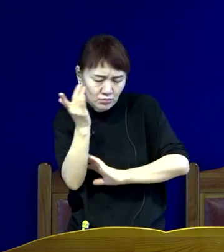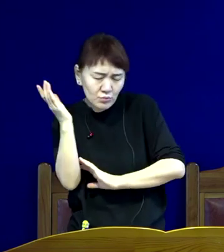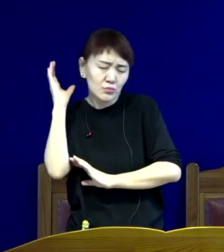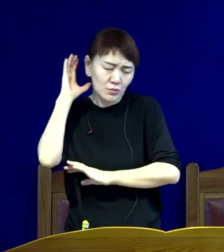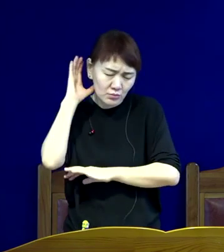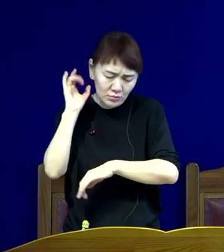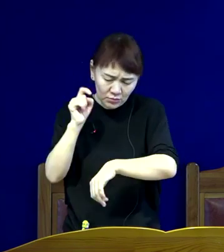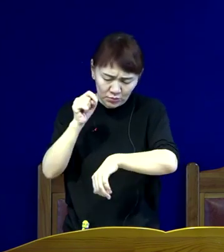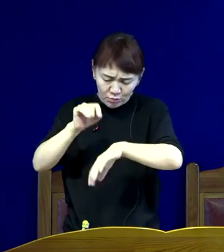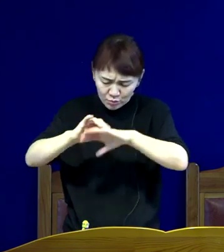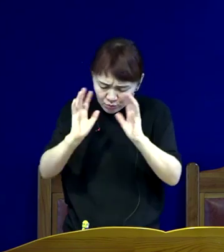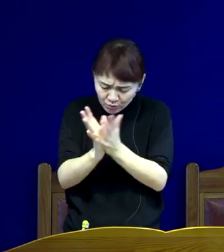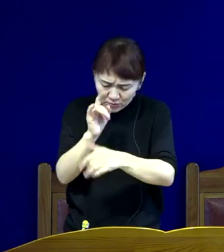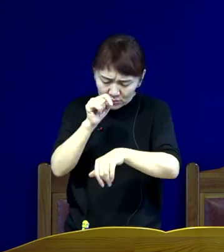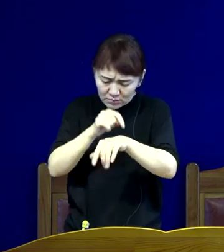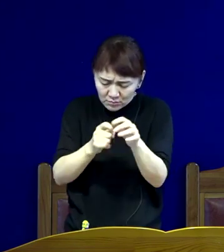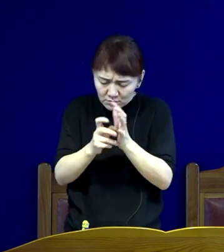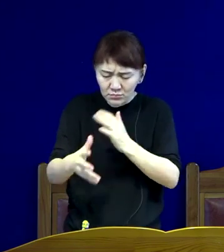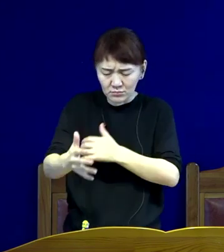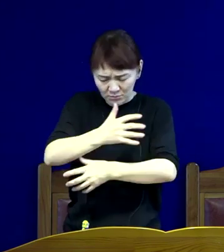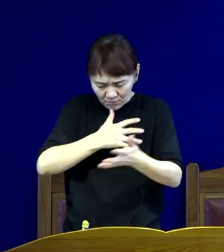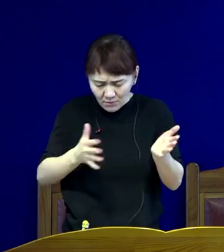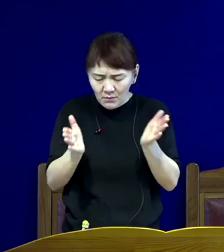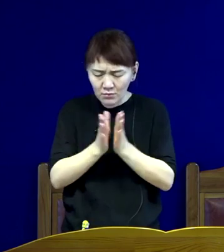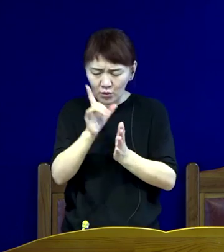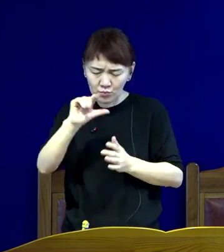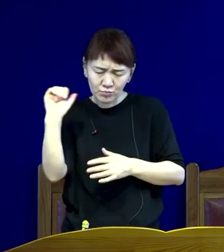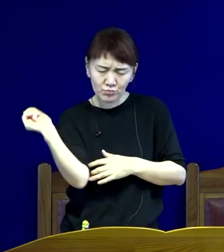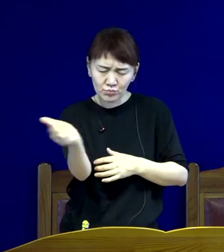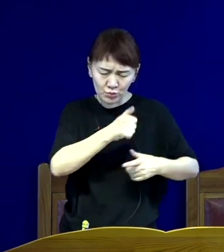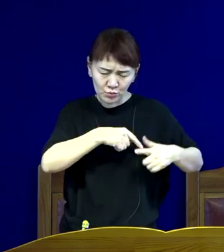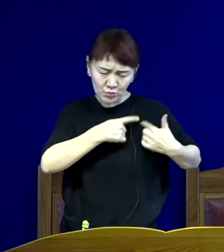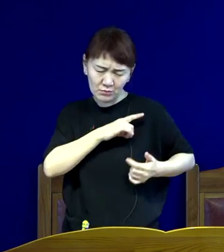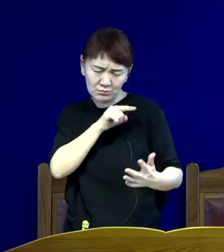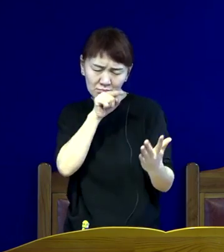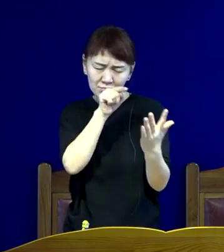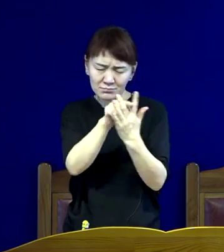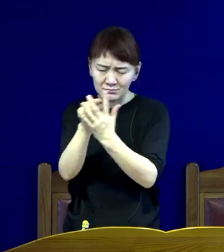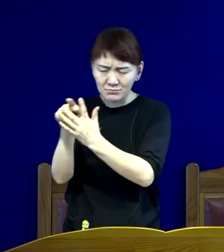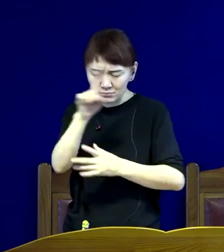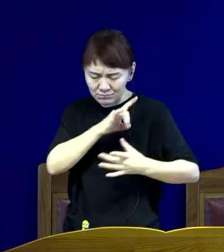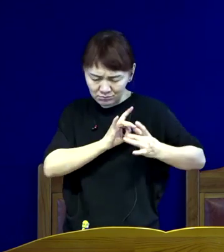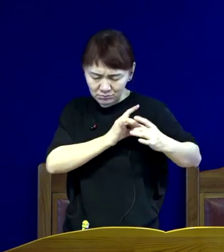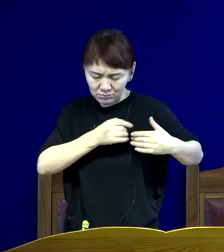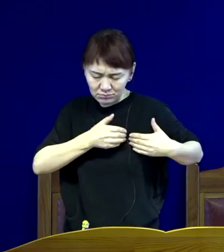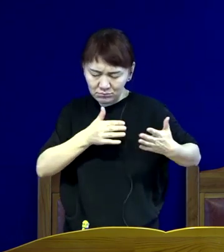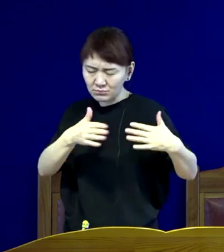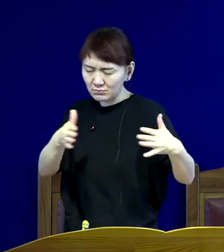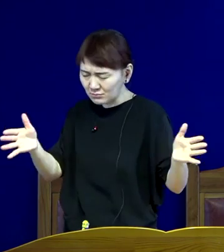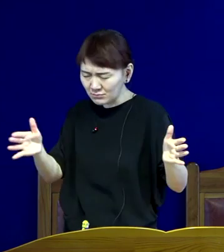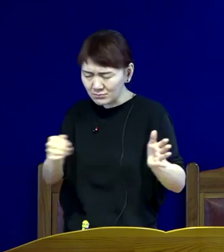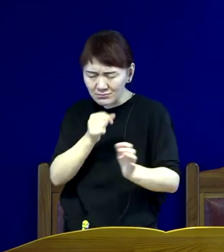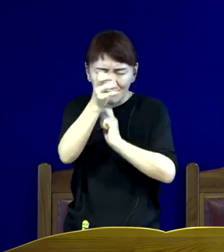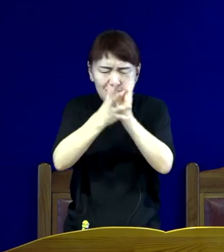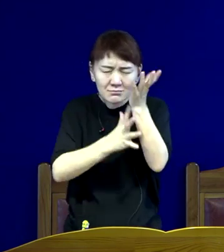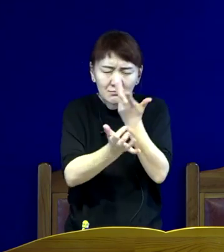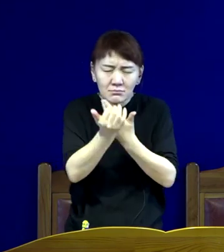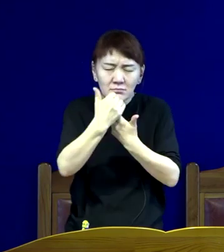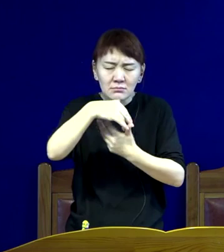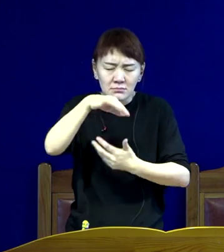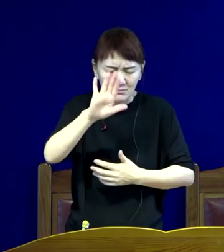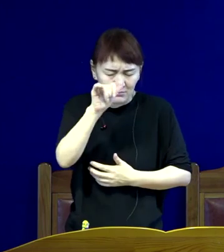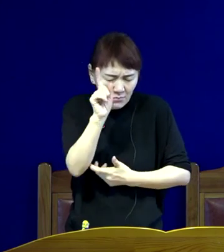잘 알아들을 수 있도록 또 배운 말씀을 삶 속에 실천할 수 있도록 인도해 주시기를